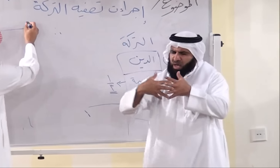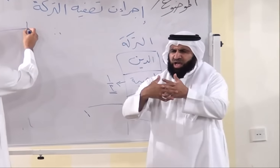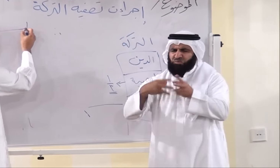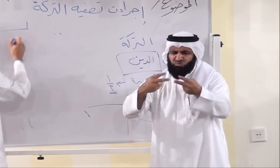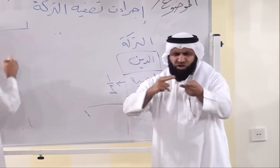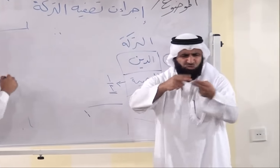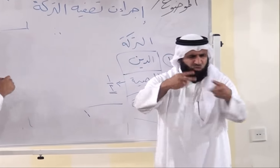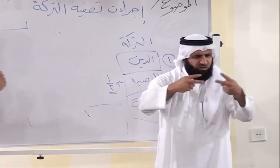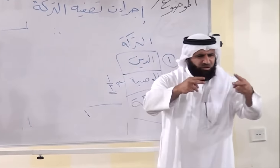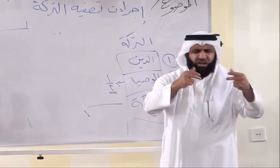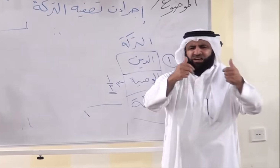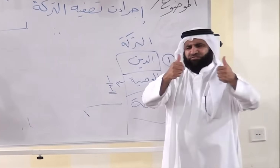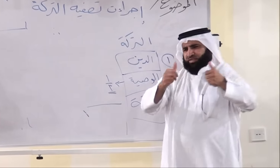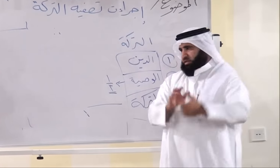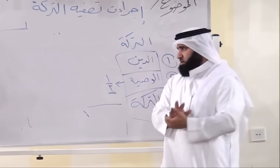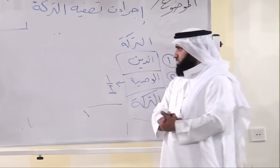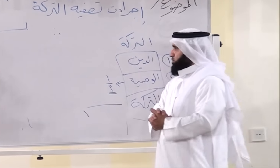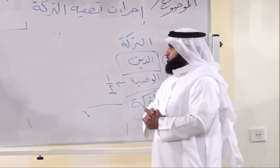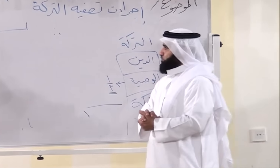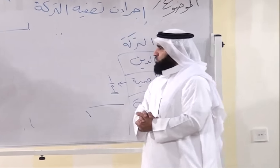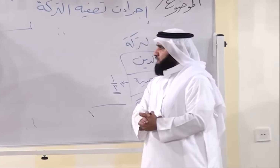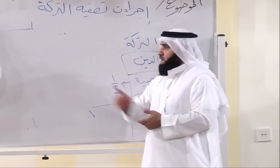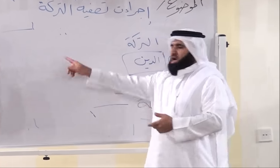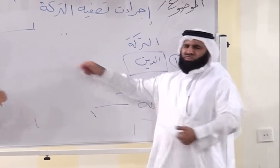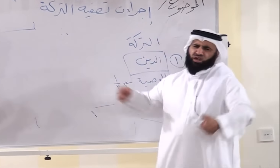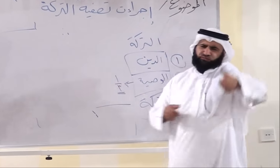عندنا، وهذا نقول دائما هذا هو الصح